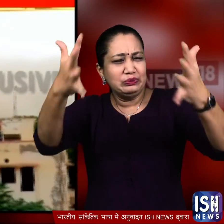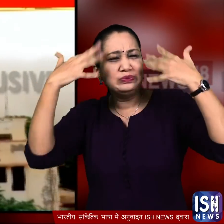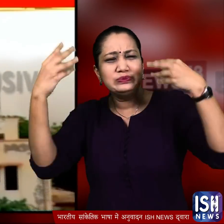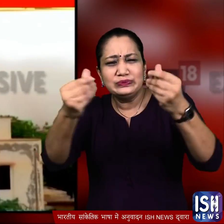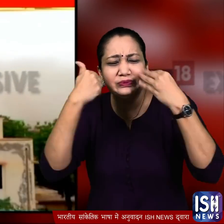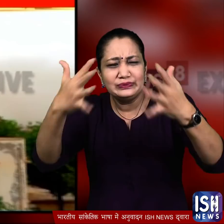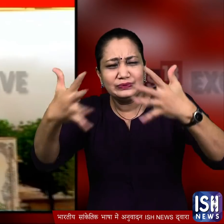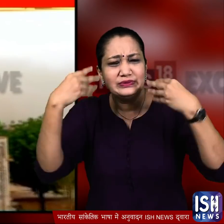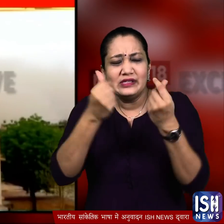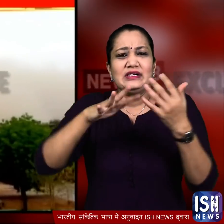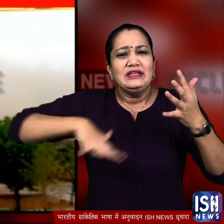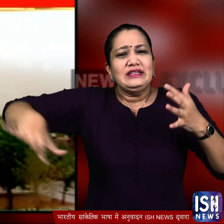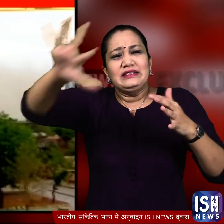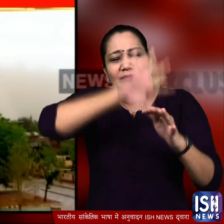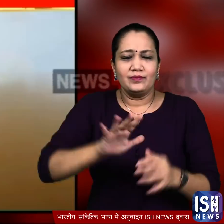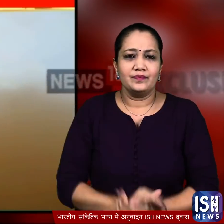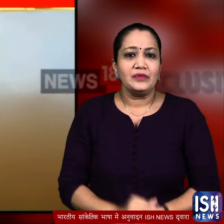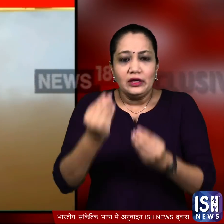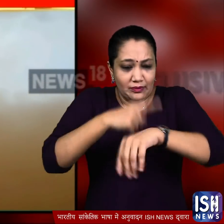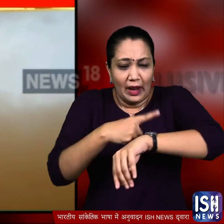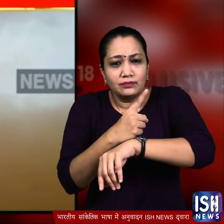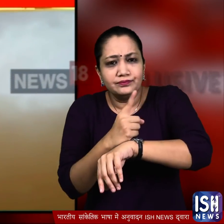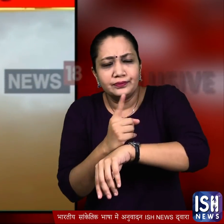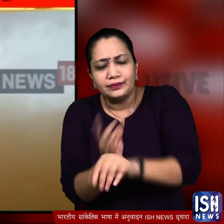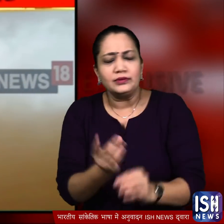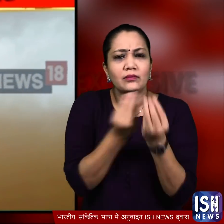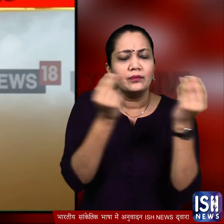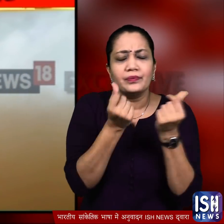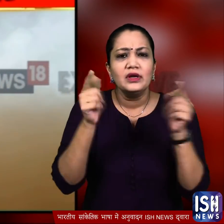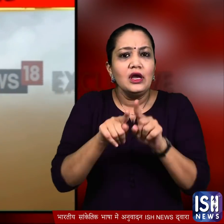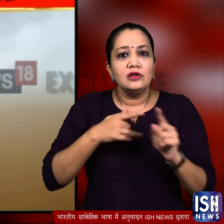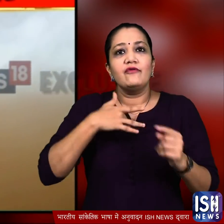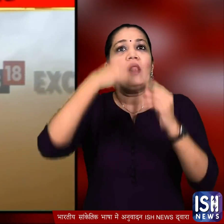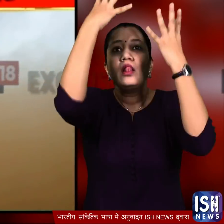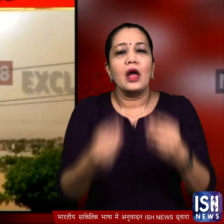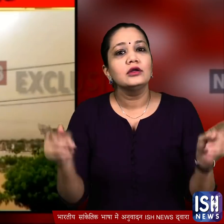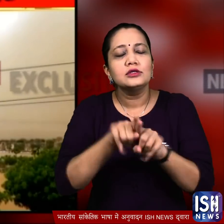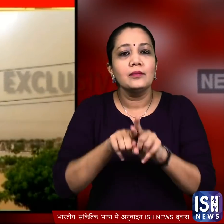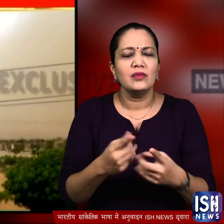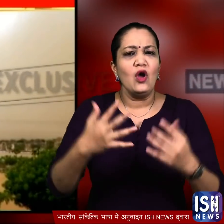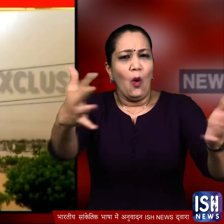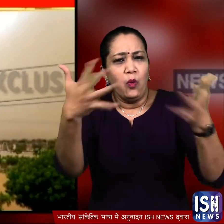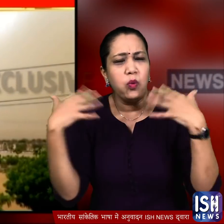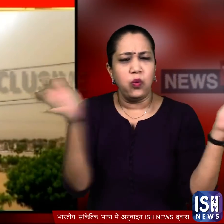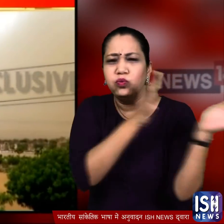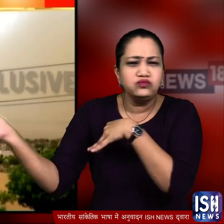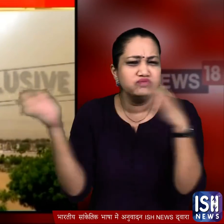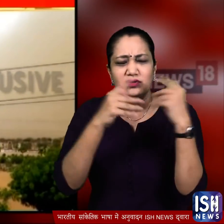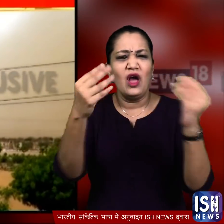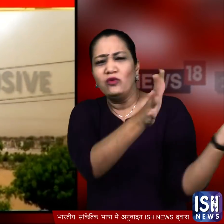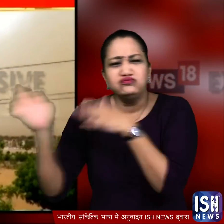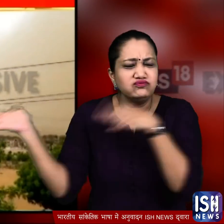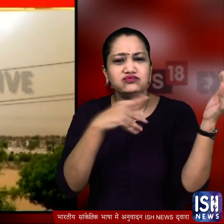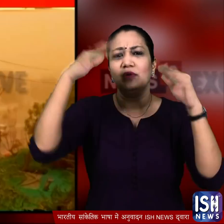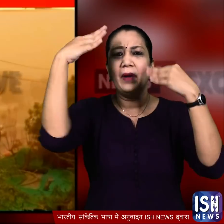धूल उड़ने लगी। धूल ने कई इलाकों को ढक दिया। चंद सेकंड में ऐसे हालात बन गए कि दिन में ही रात हो गई। तेज हवाओं ने पेड़ के पत्तों को थिरकने